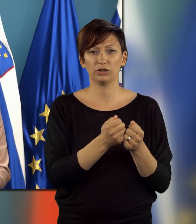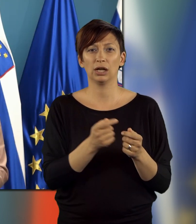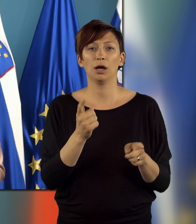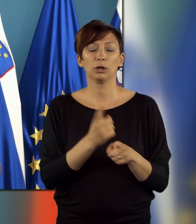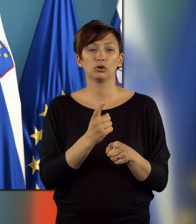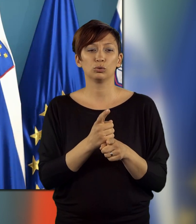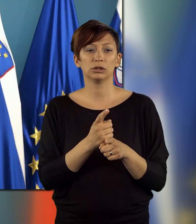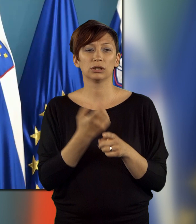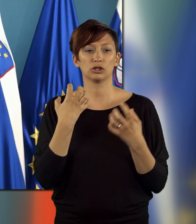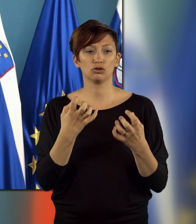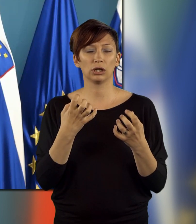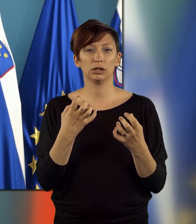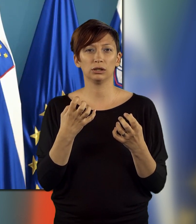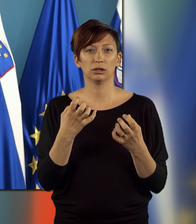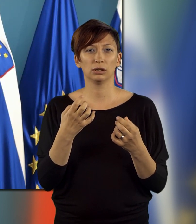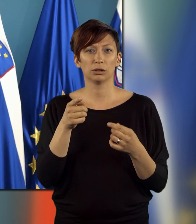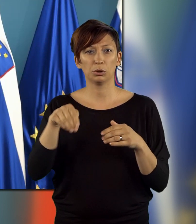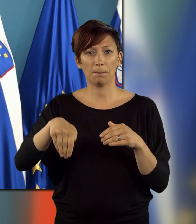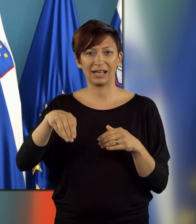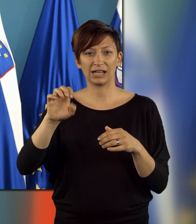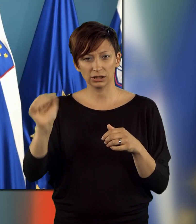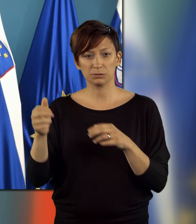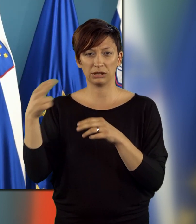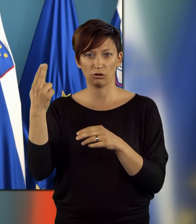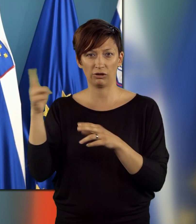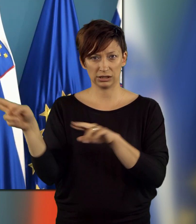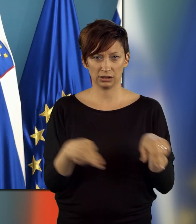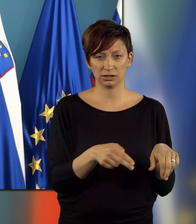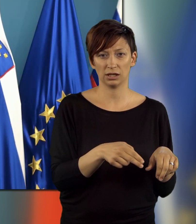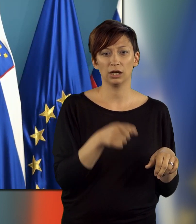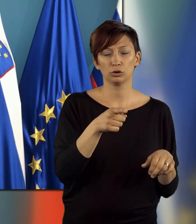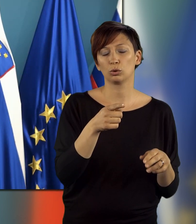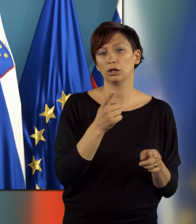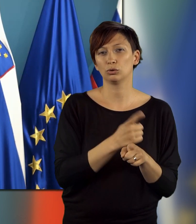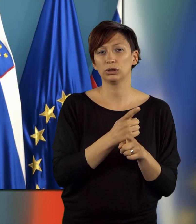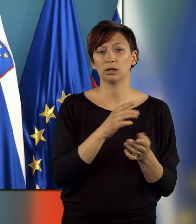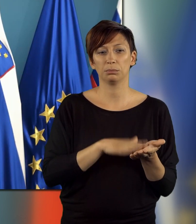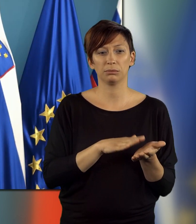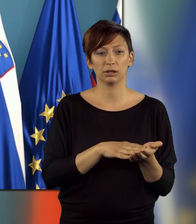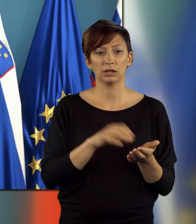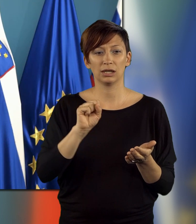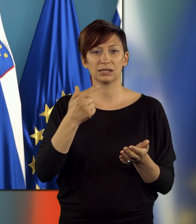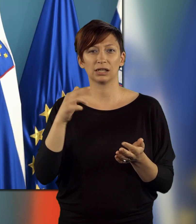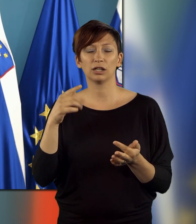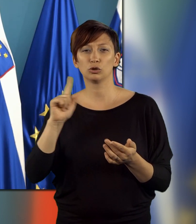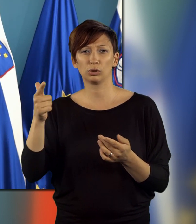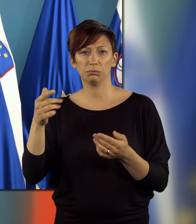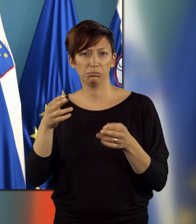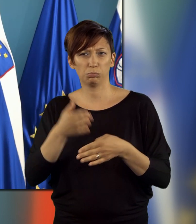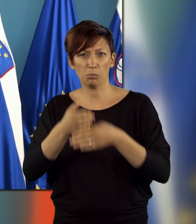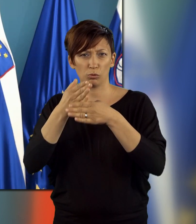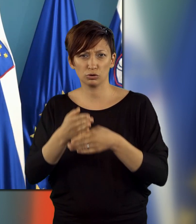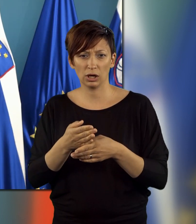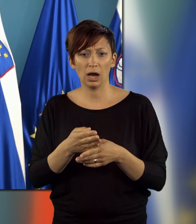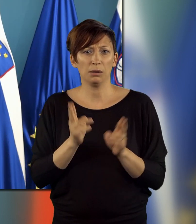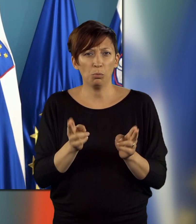rekel, da si želi, da bi bil Mercator ponovno slovenski in da tukaj lahko recimo tudi SDH in DUTB pomagata. Ali je to sploh mogoče, ali